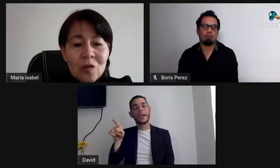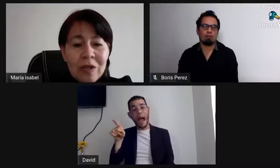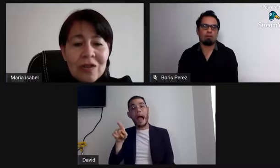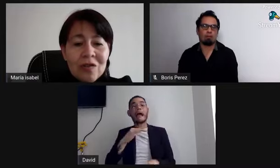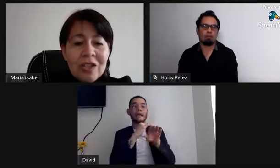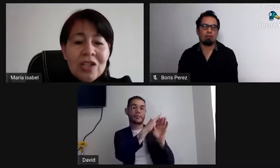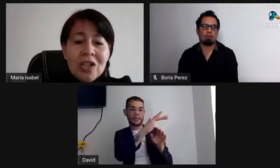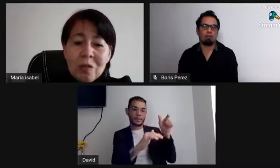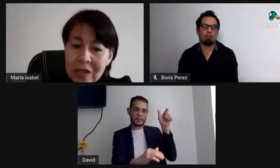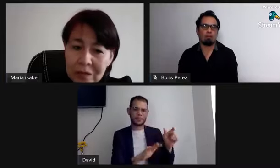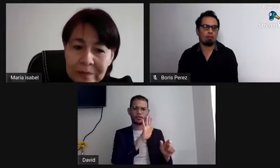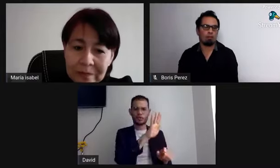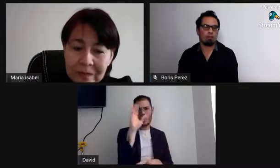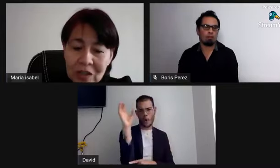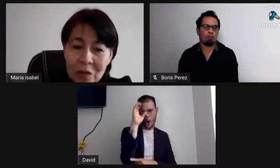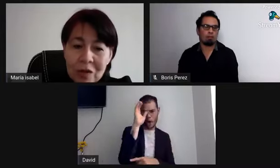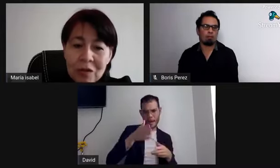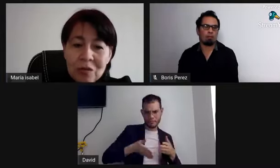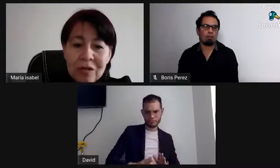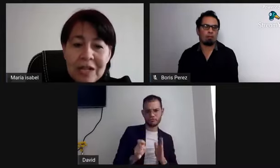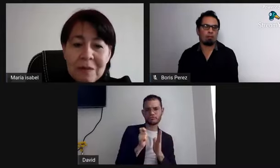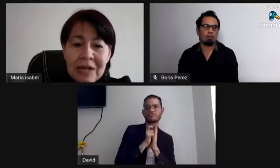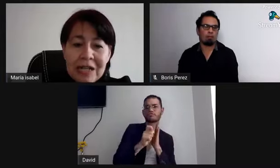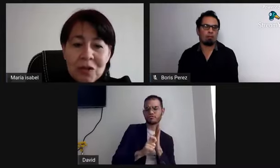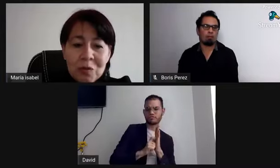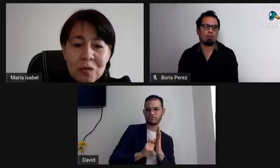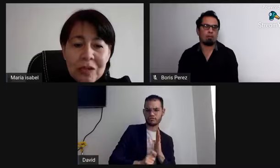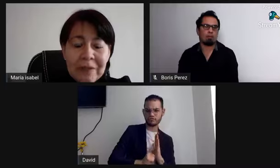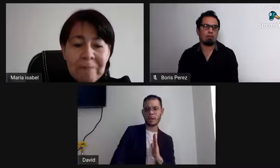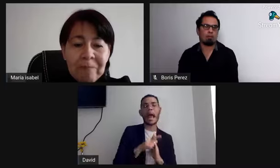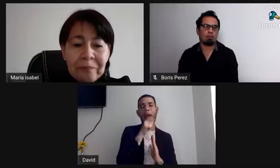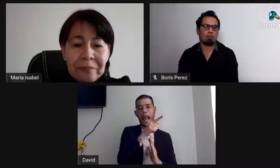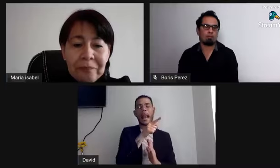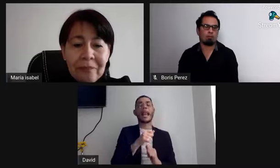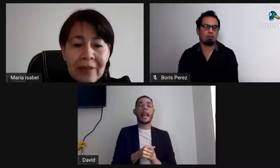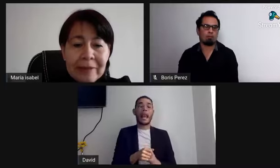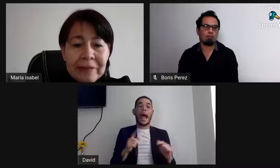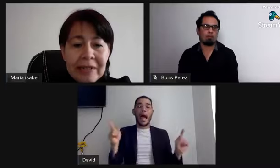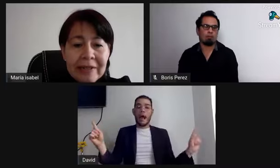de los cuentos de Chigüiro. Chigüiro es un animalito muy